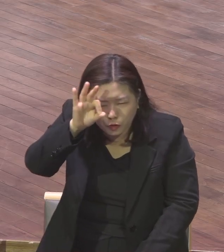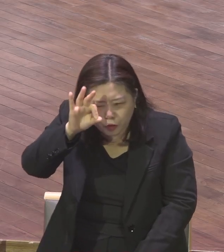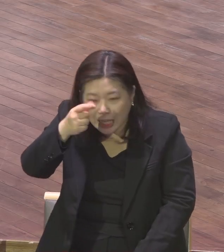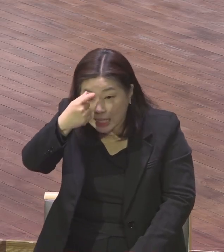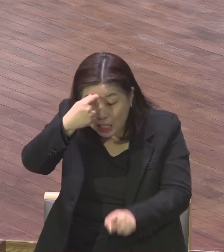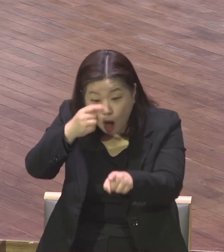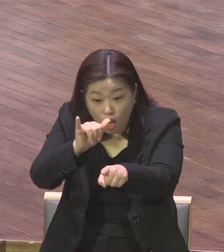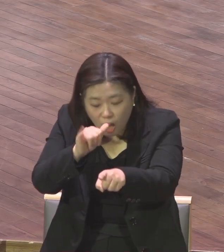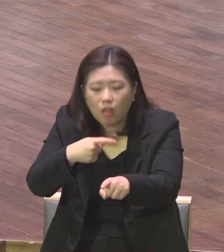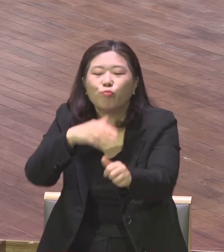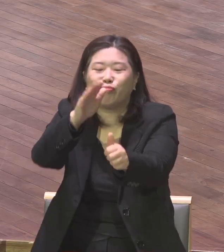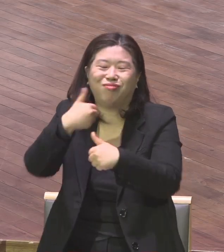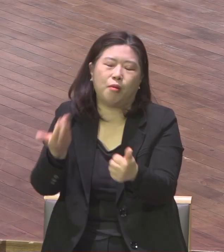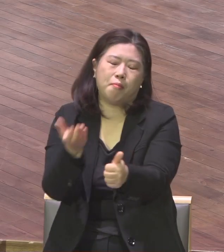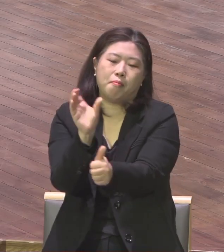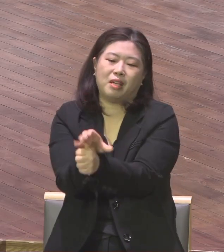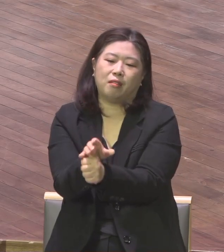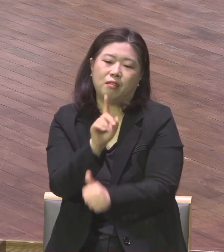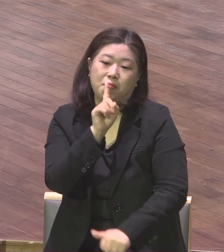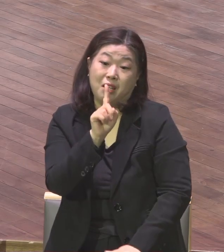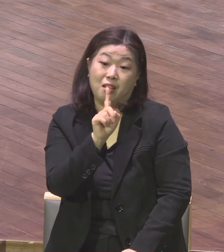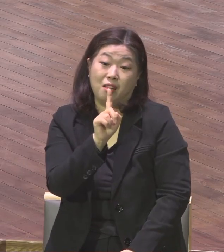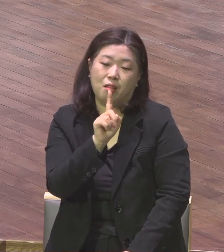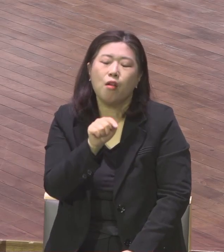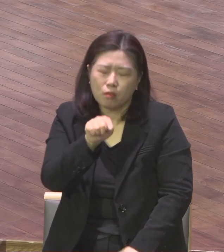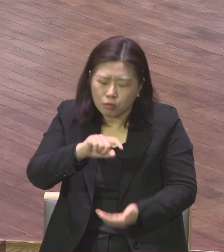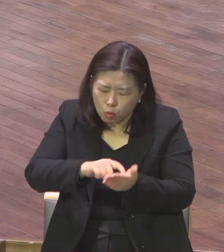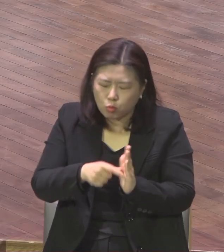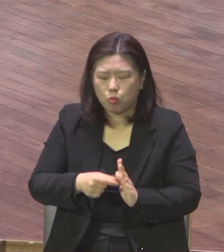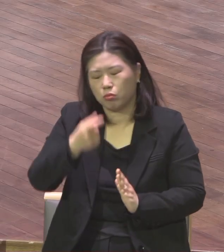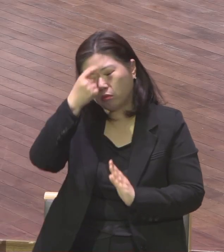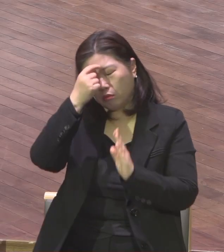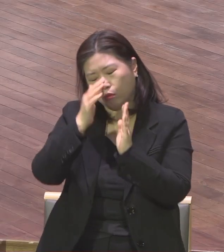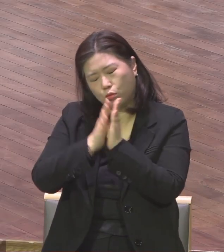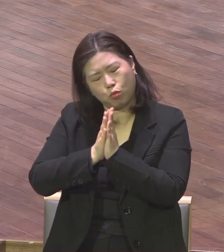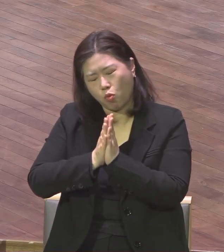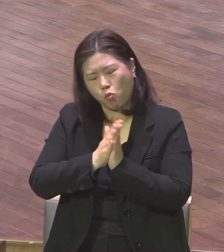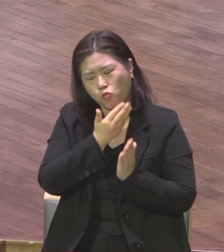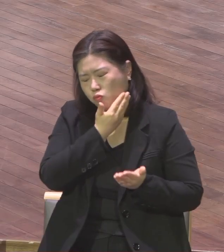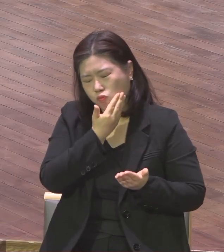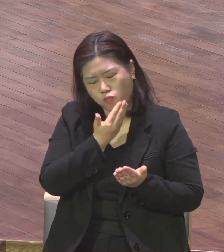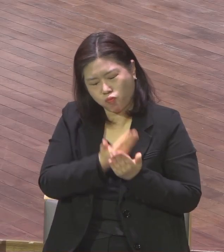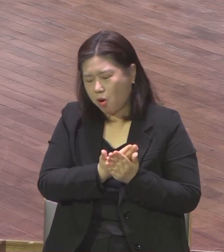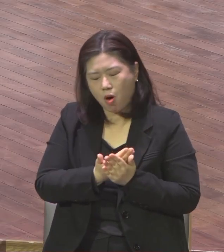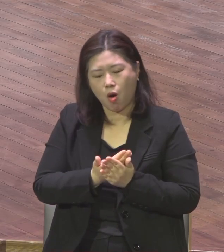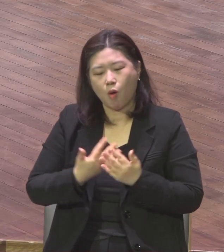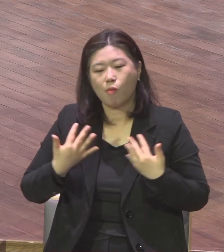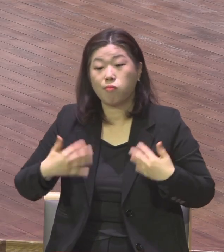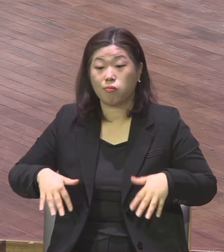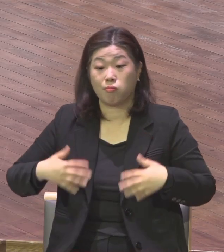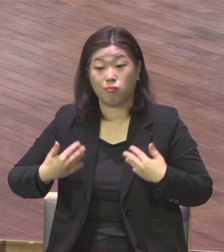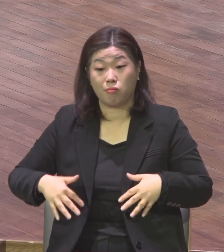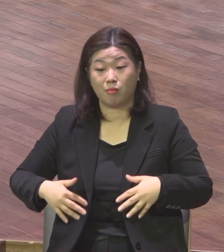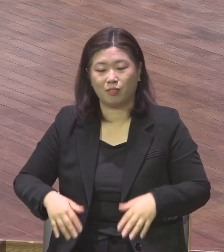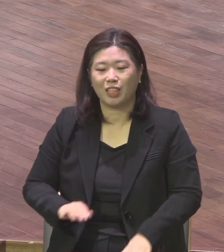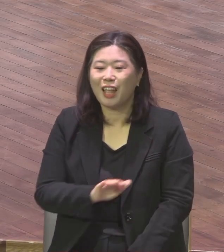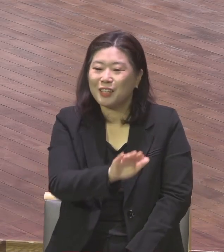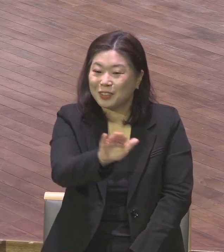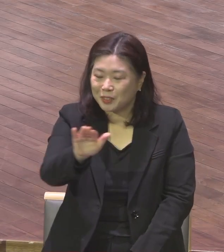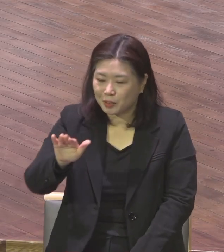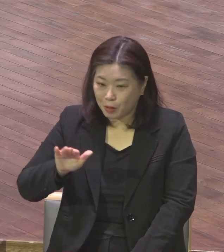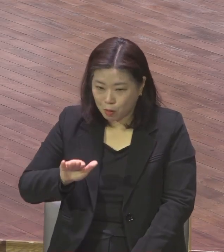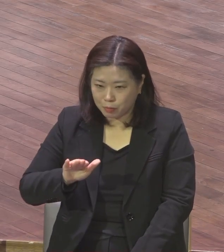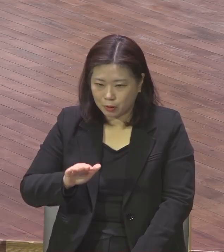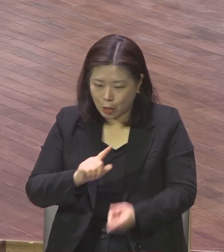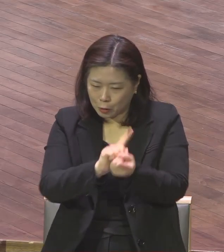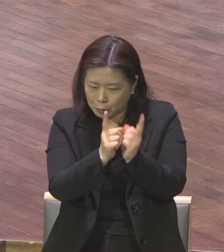있는 체험적 고백이지요. 오늘 본문 말씀을 통해서 영계 모든 성도들 중보 기도의 공동체가 되어져서